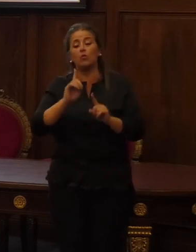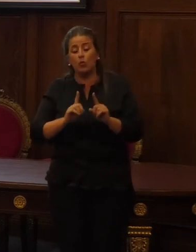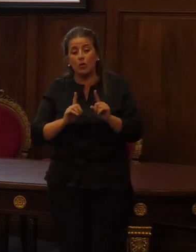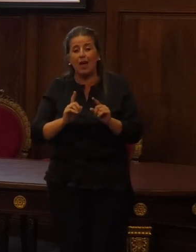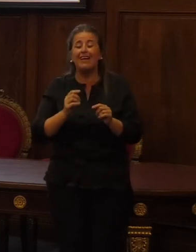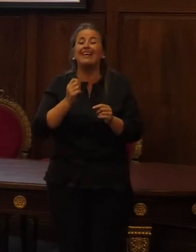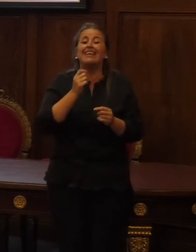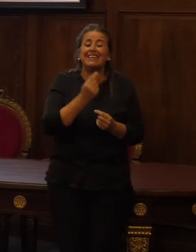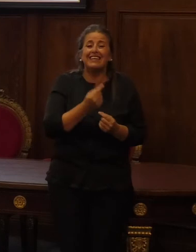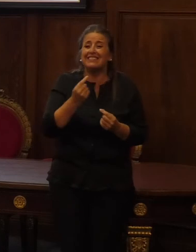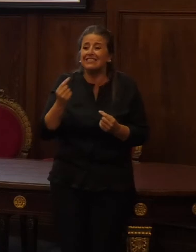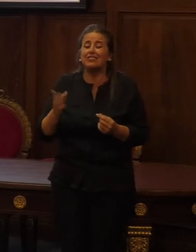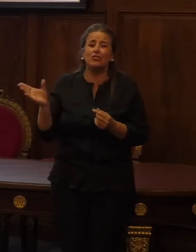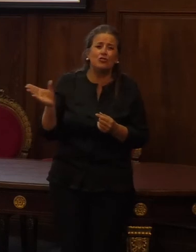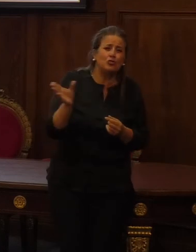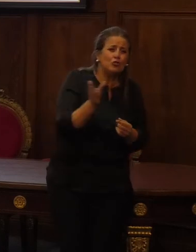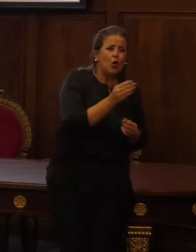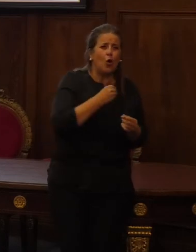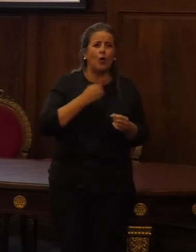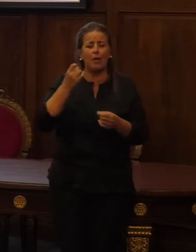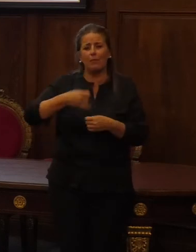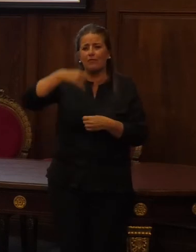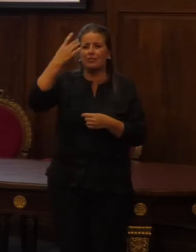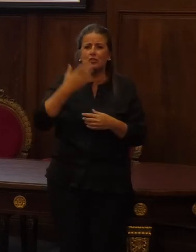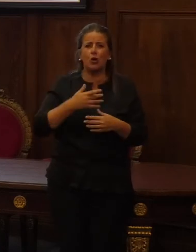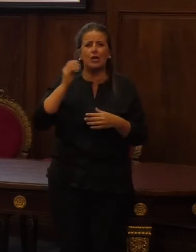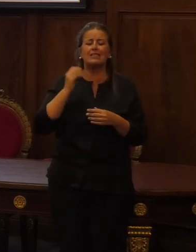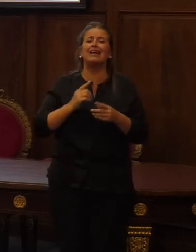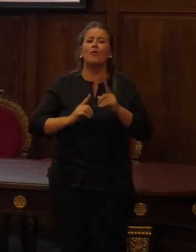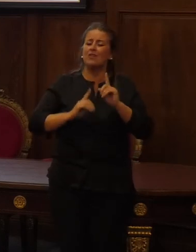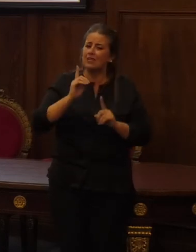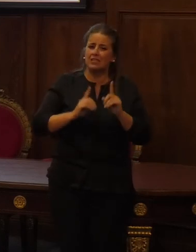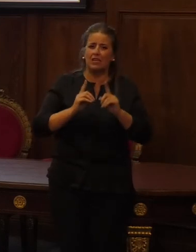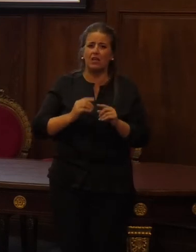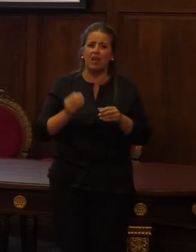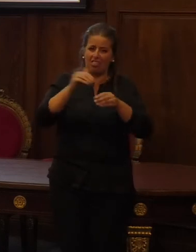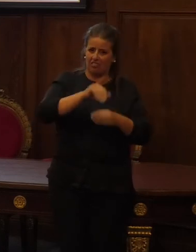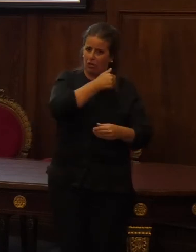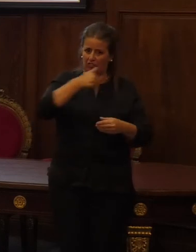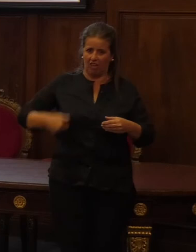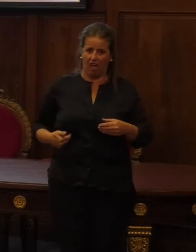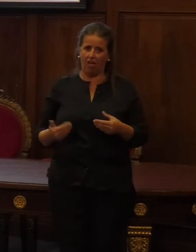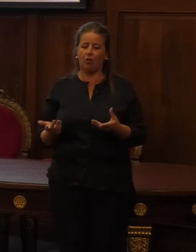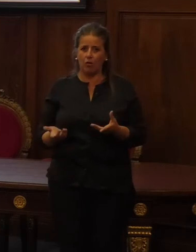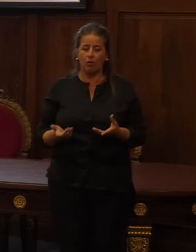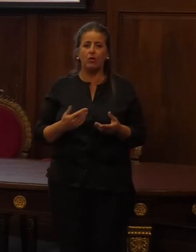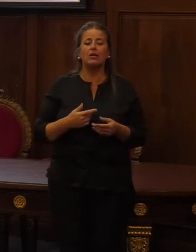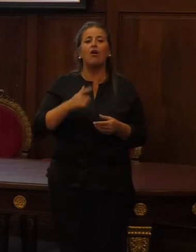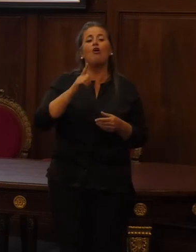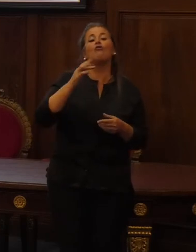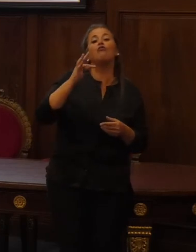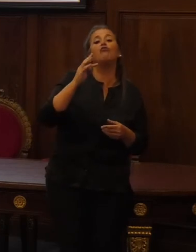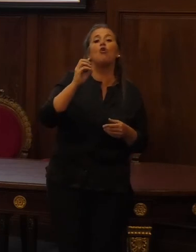casi todas las profesiones universitarias, que siempre fueron una cuestión de Estado, Ricordi,